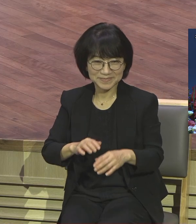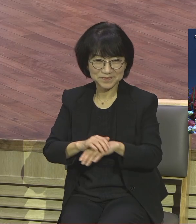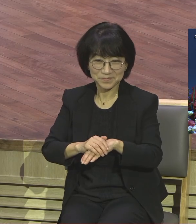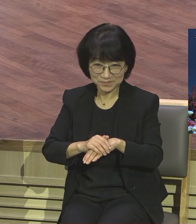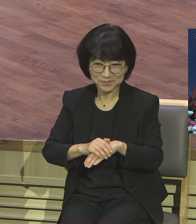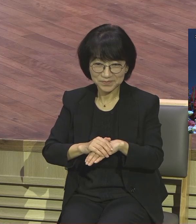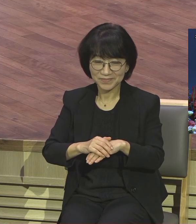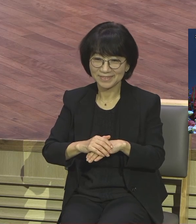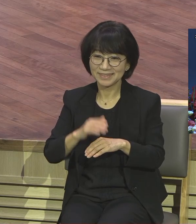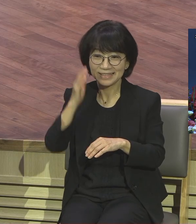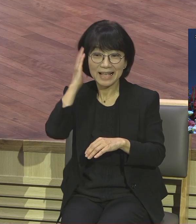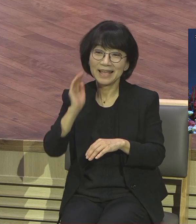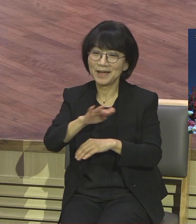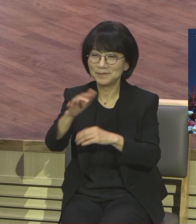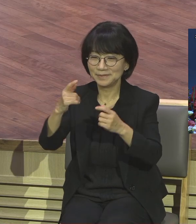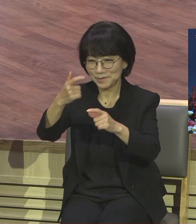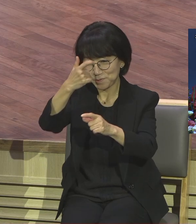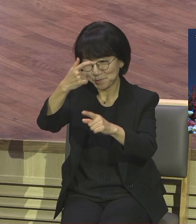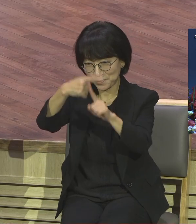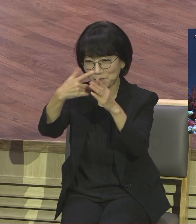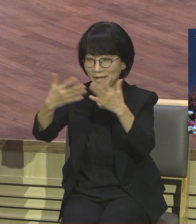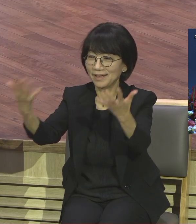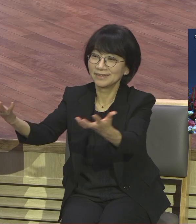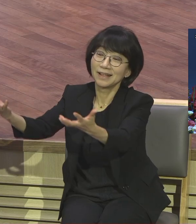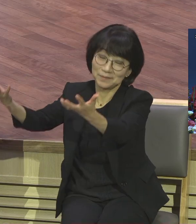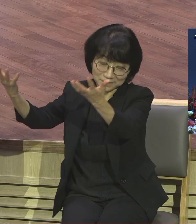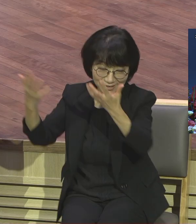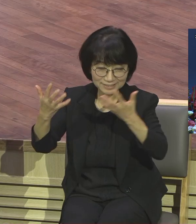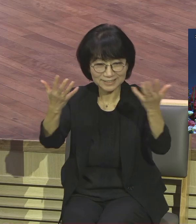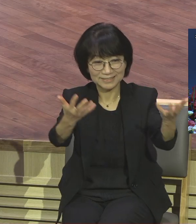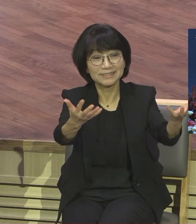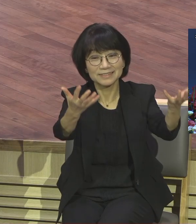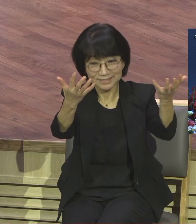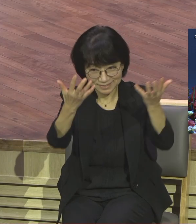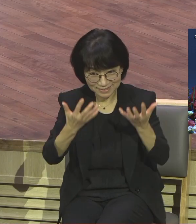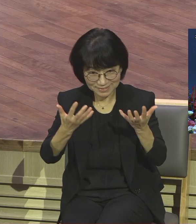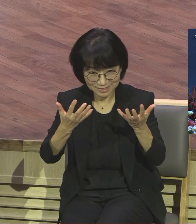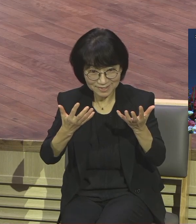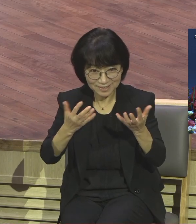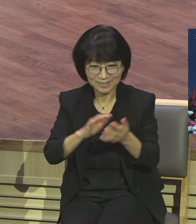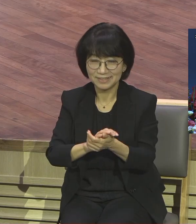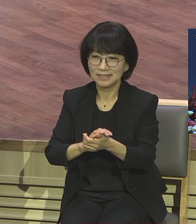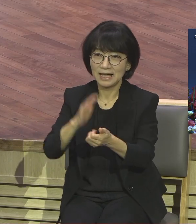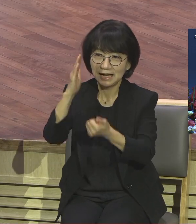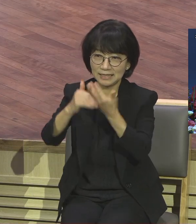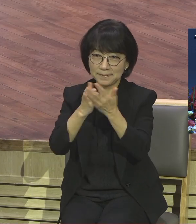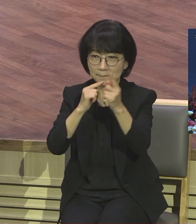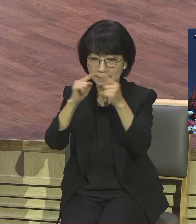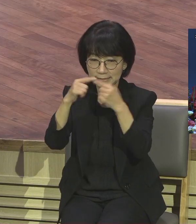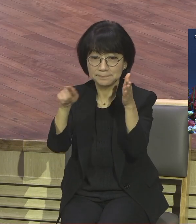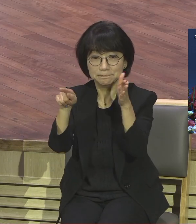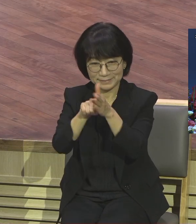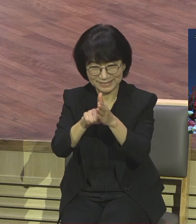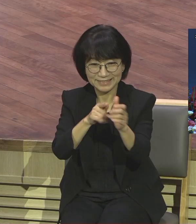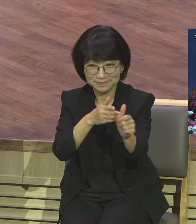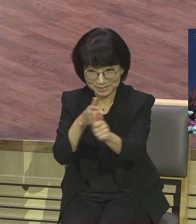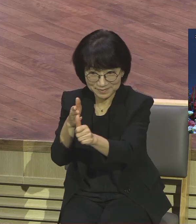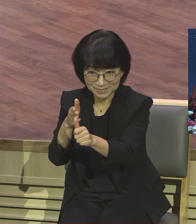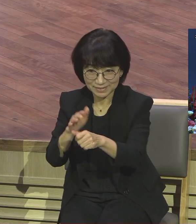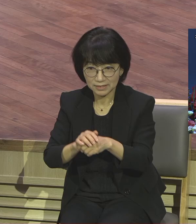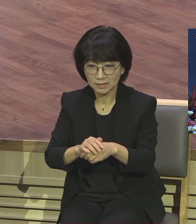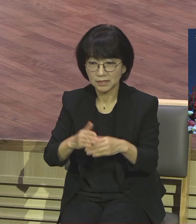앞에 여러분 나와서 예배하면서 하나님 주시는 음성을 들으시기 바랍니다. 잠옷 입고 예배 드리는